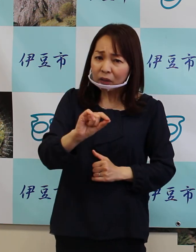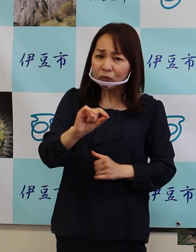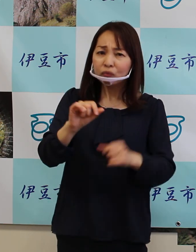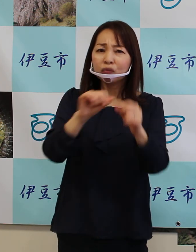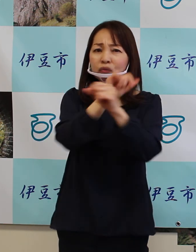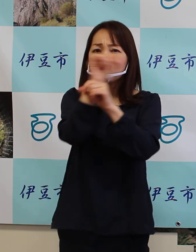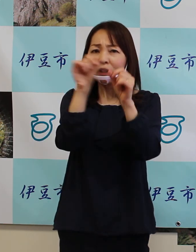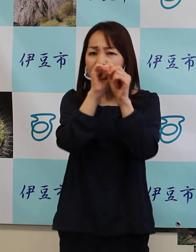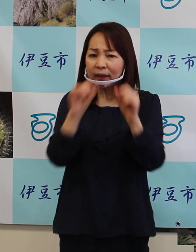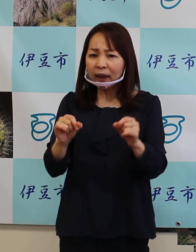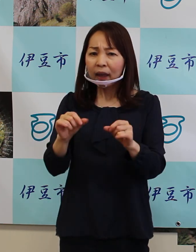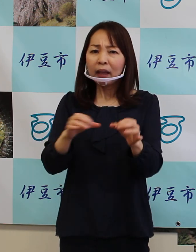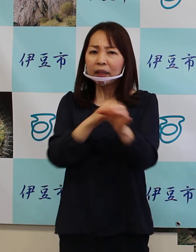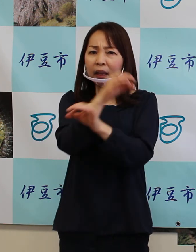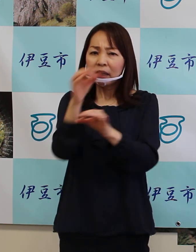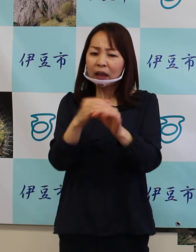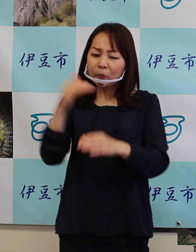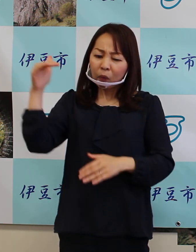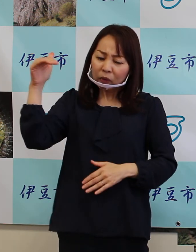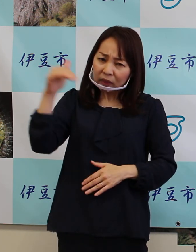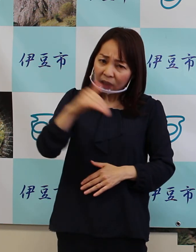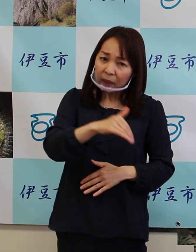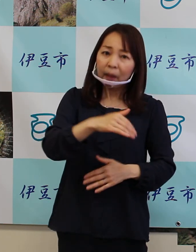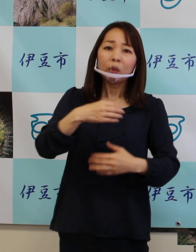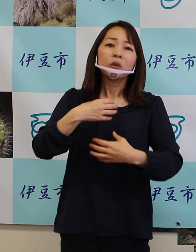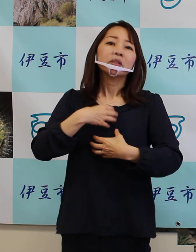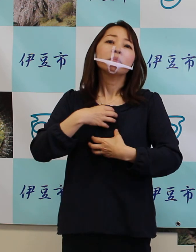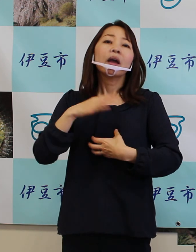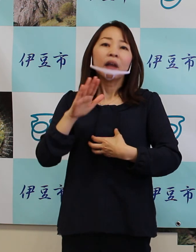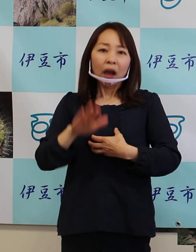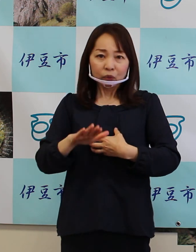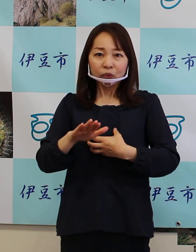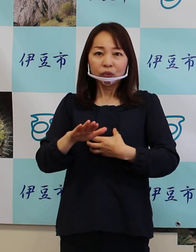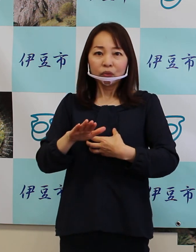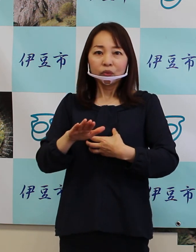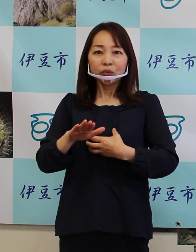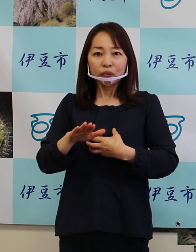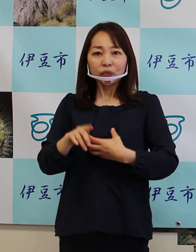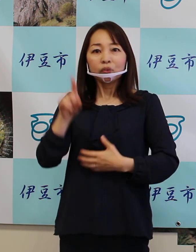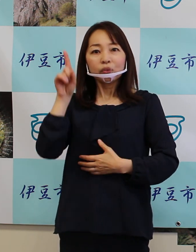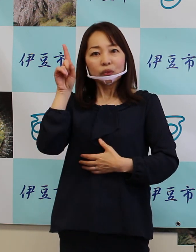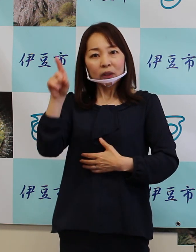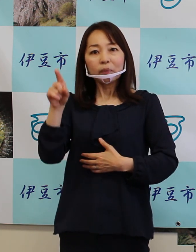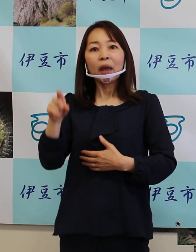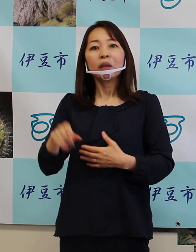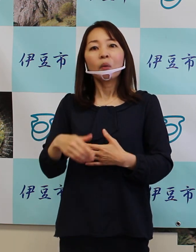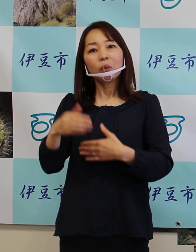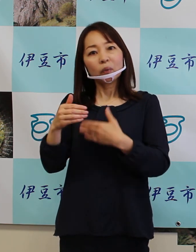経済が悪くなる恐れがあります。この次はその点についてお話をいたします。